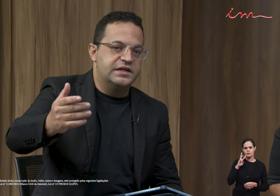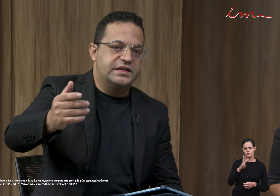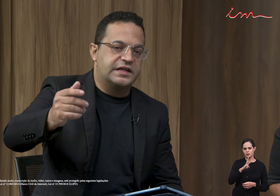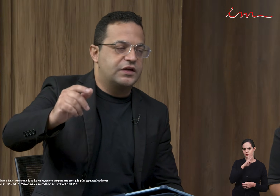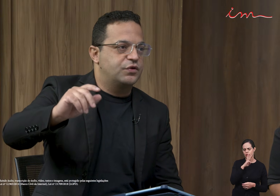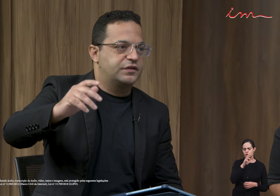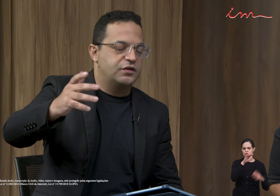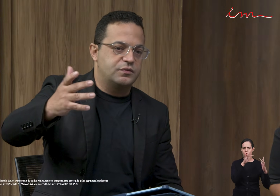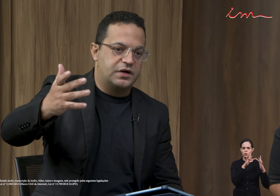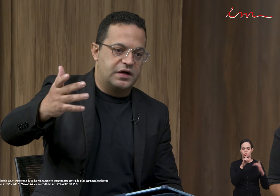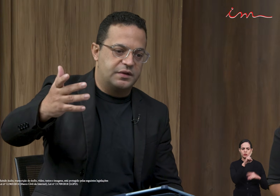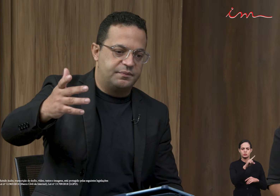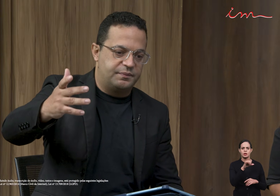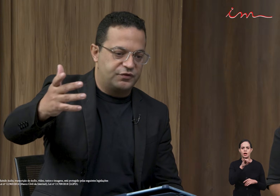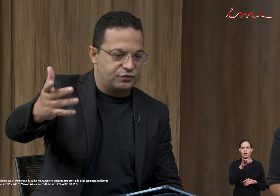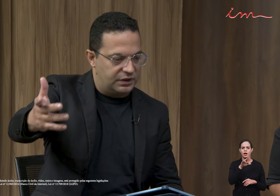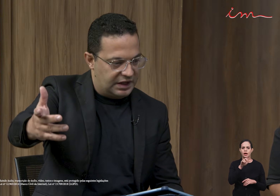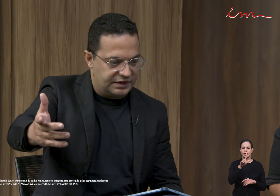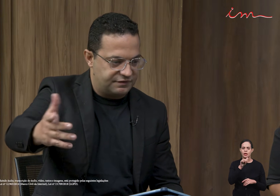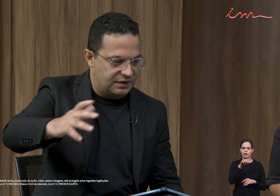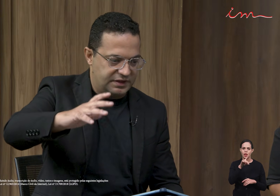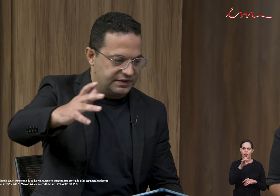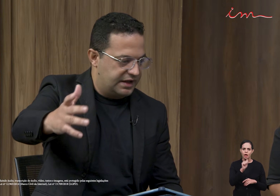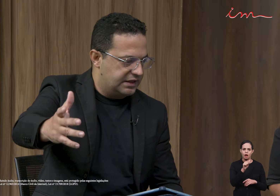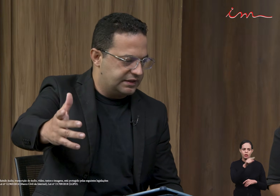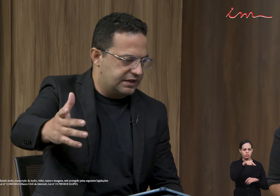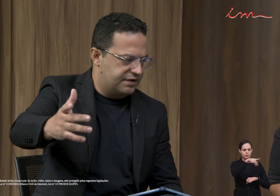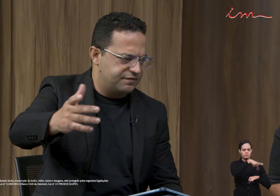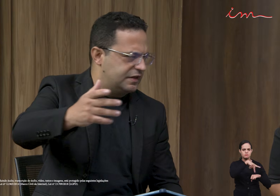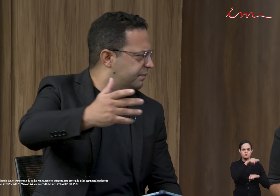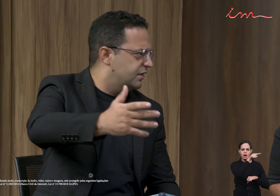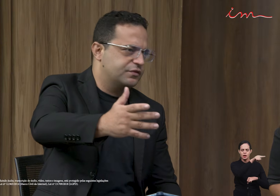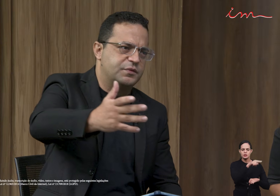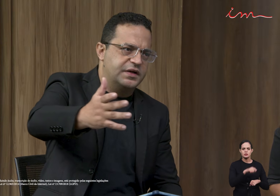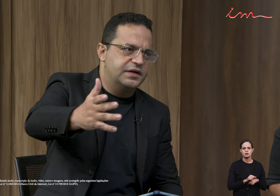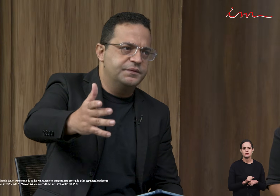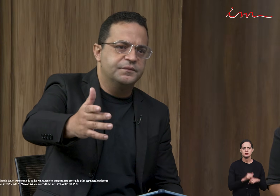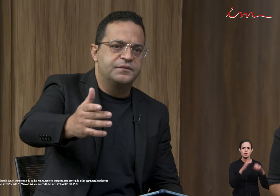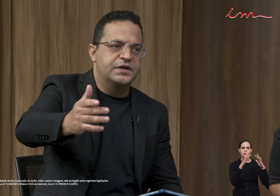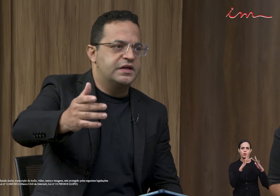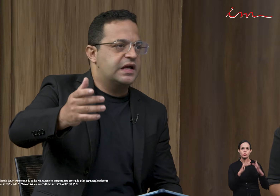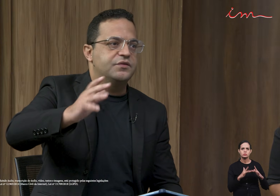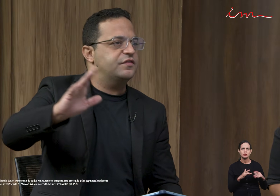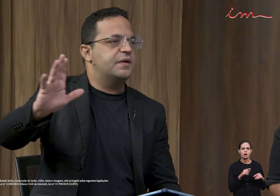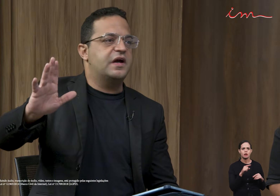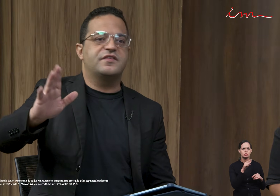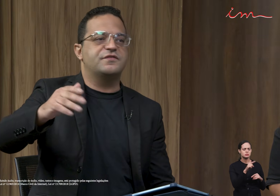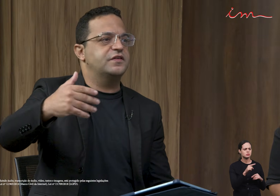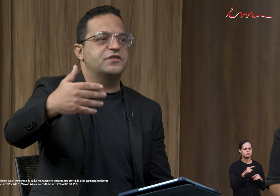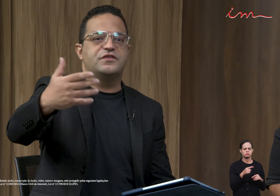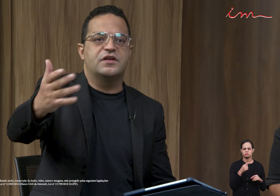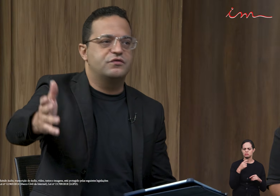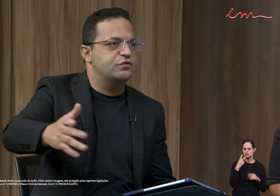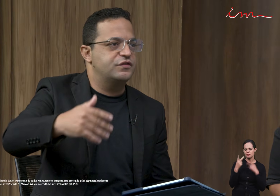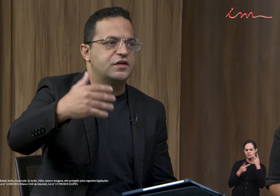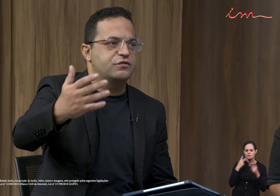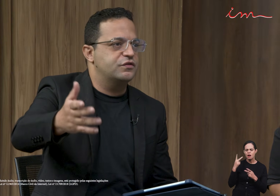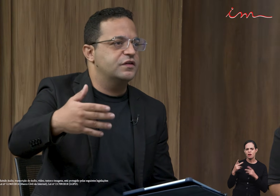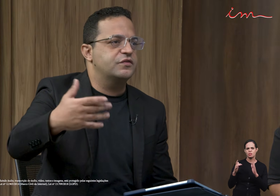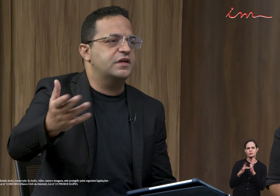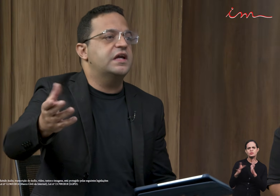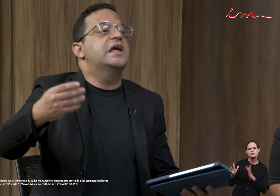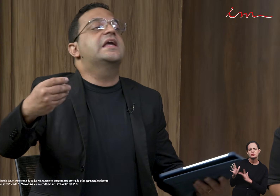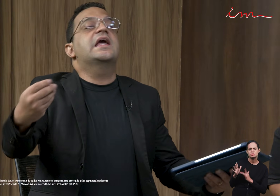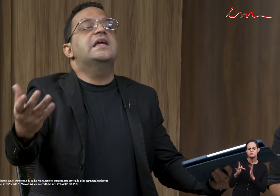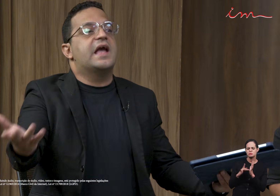Irlanda e ela tem contato com uma pessoa lá da família dela, que é filipino, se eu não me engano, Sim. que ela não sabe, vocês falam tanto de Jesus,